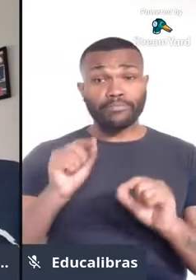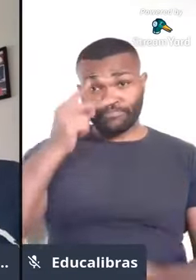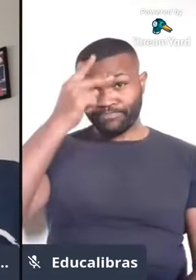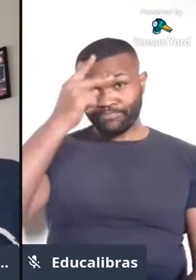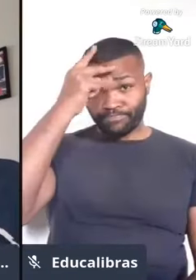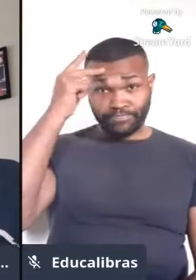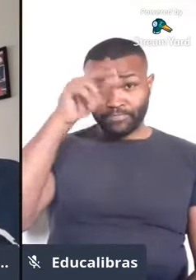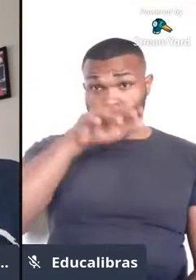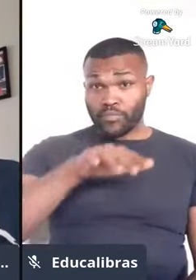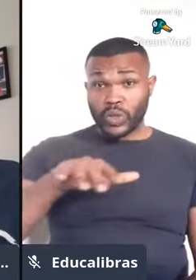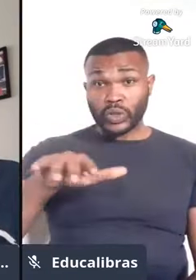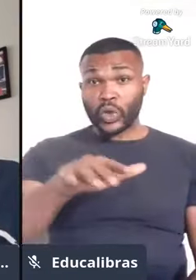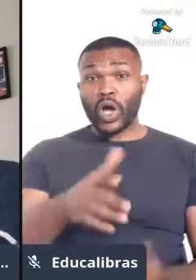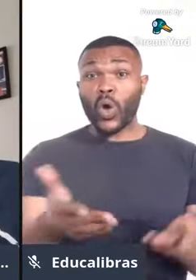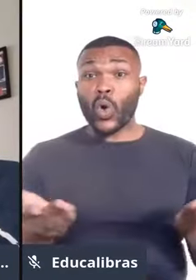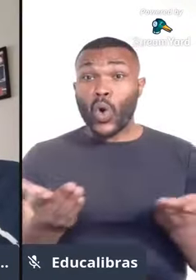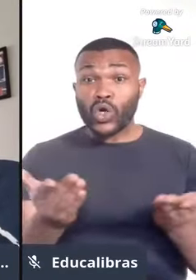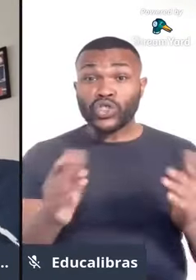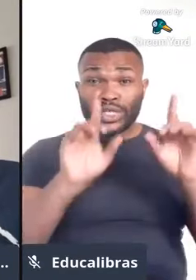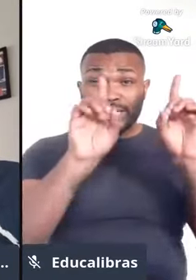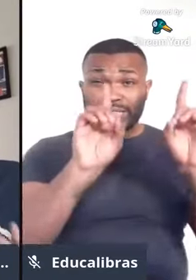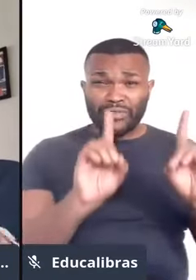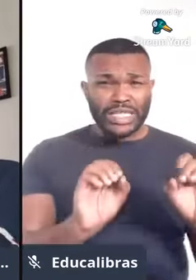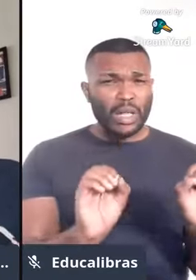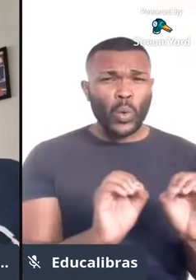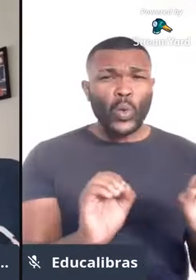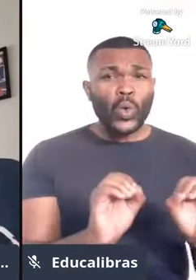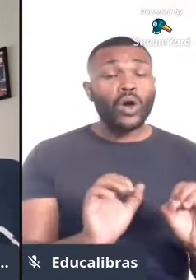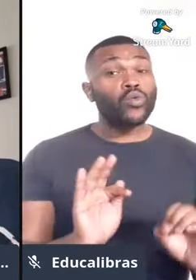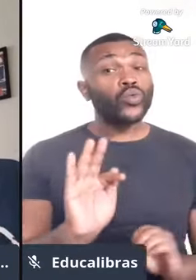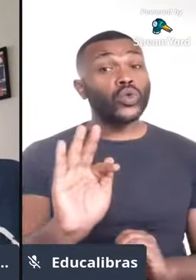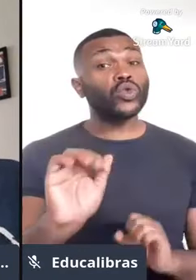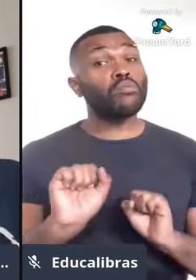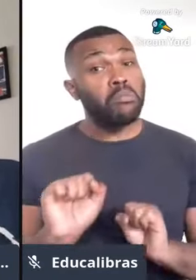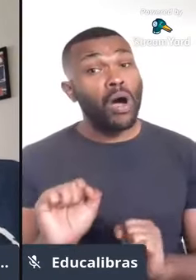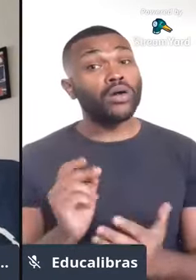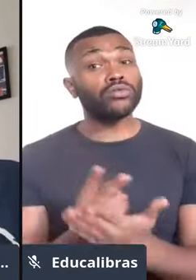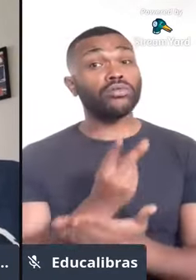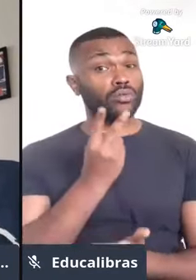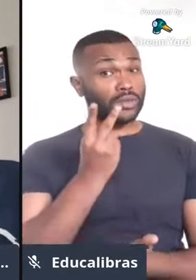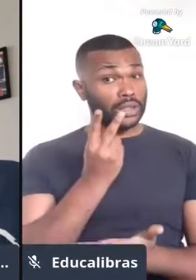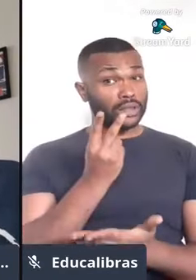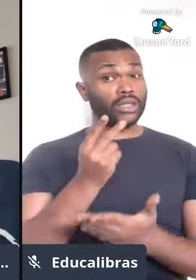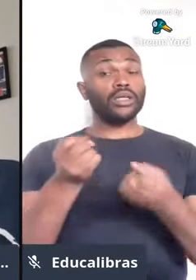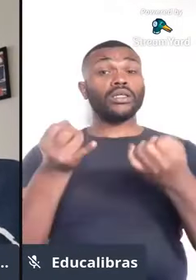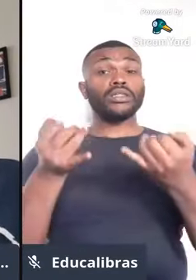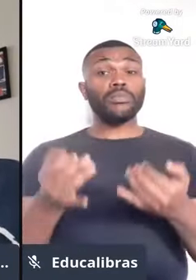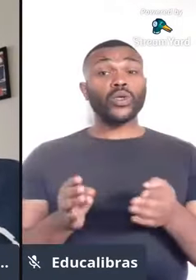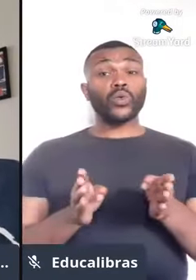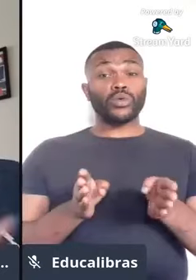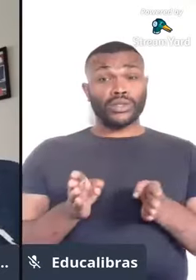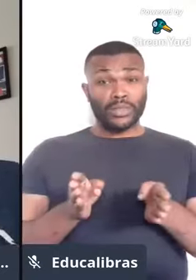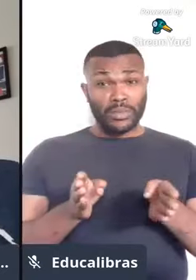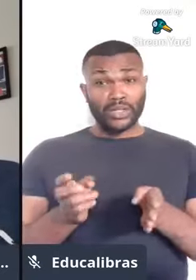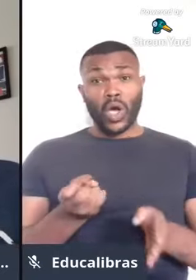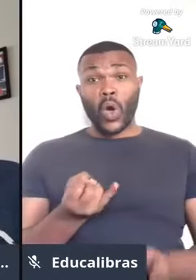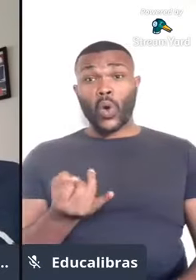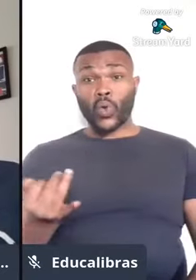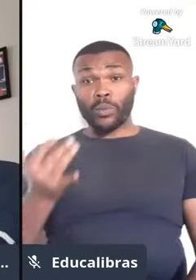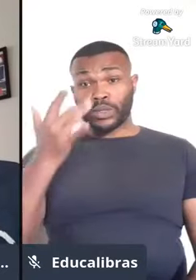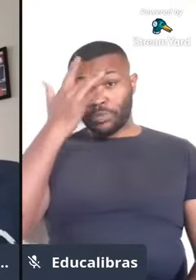têm deficiência, mas amanhã podem ter, e a gente está dizendo o seguinte, acessibilidade para alguns é usabilidade para